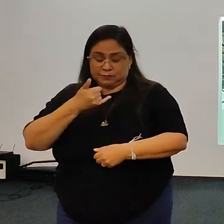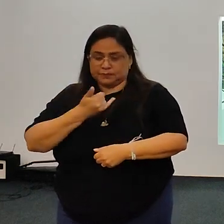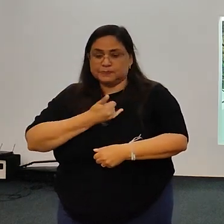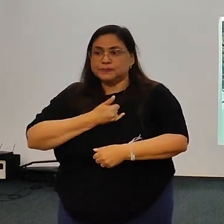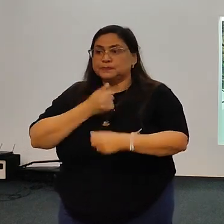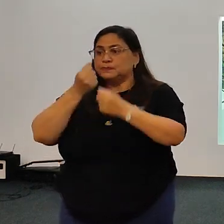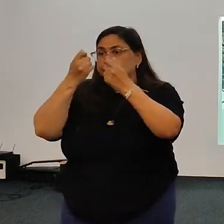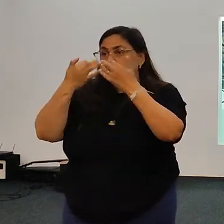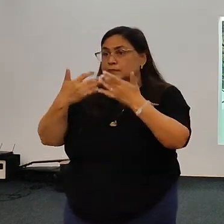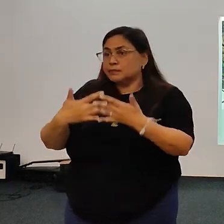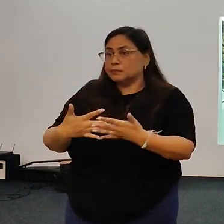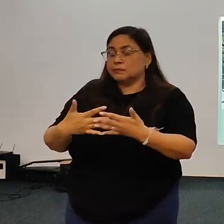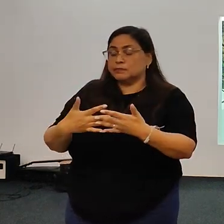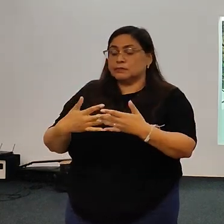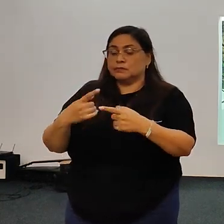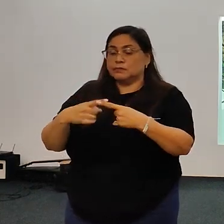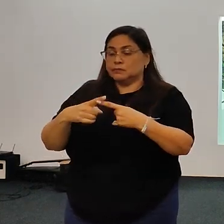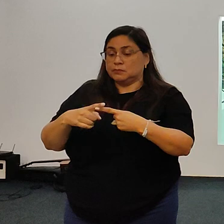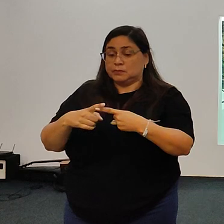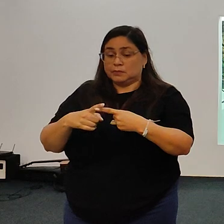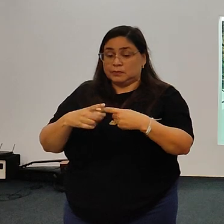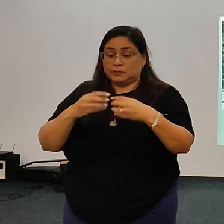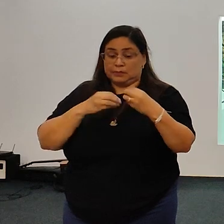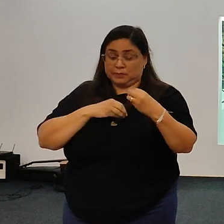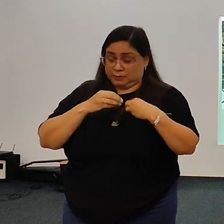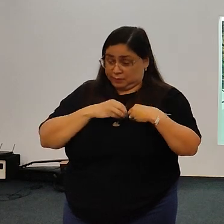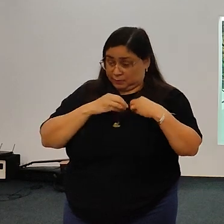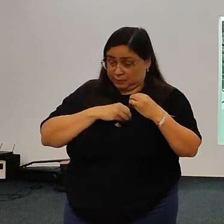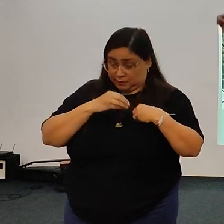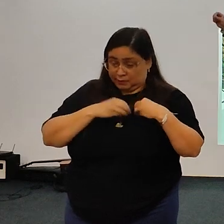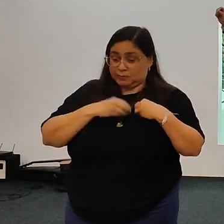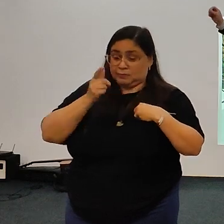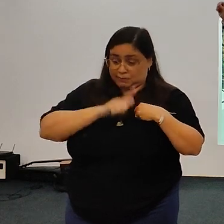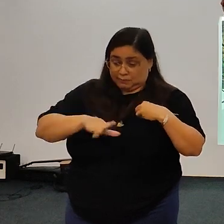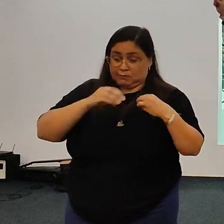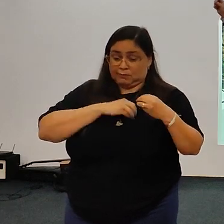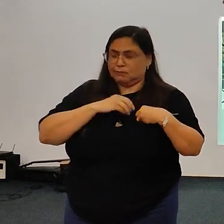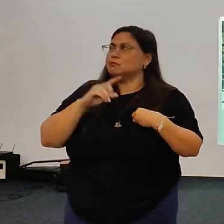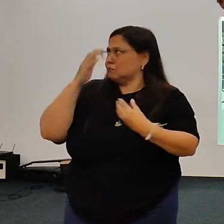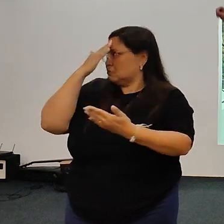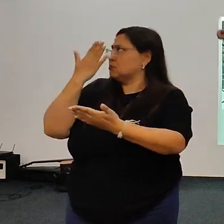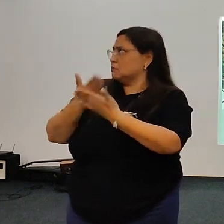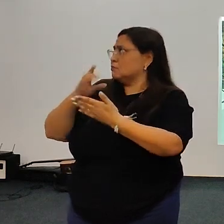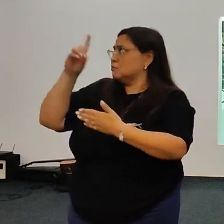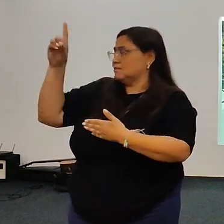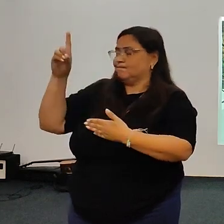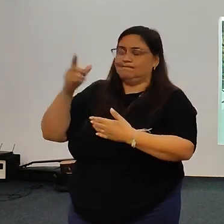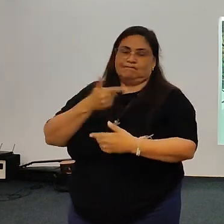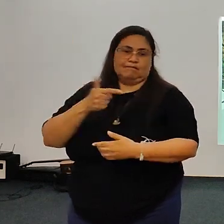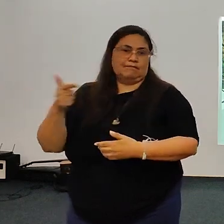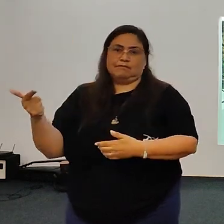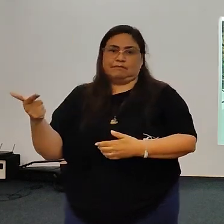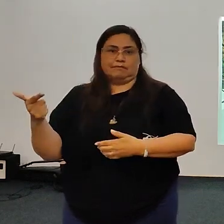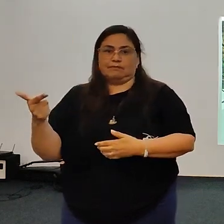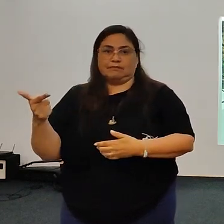acaba com qualquer possibilidade de alguém dizer que creu em Jesus e continuar vivendo a sua vida como vivia antes.